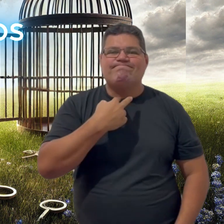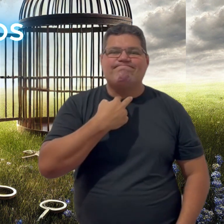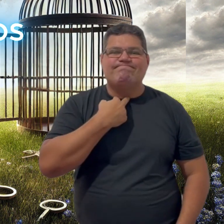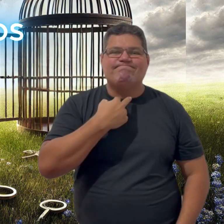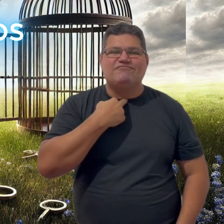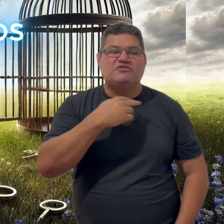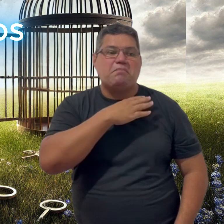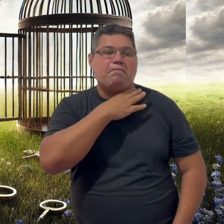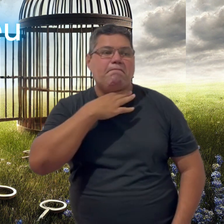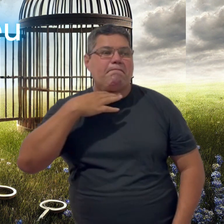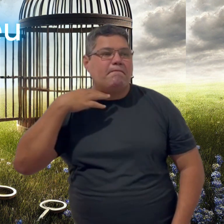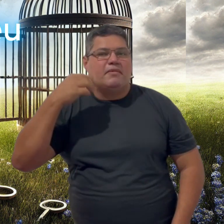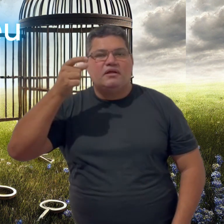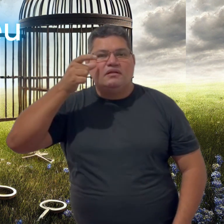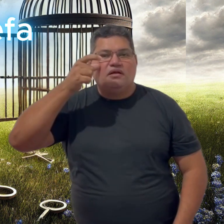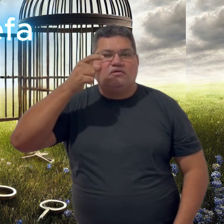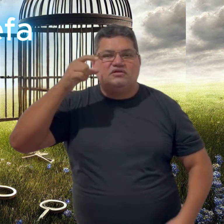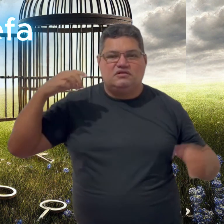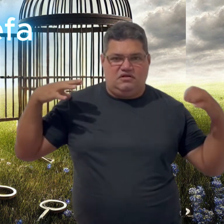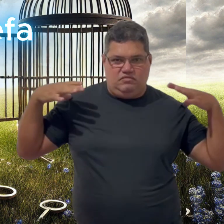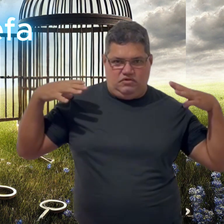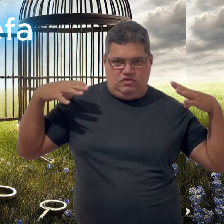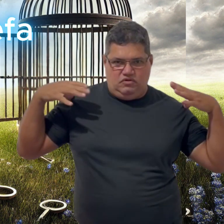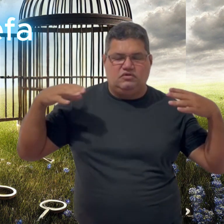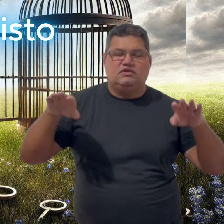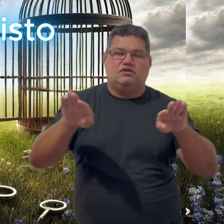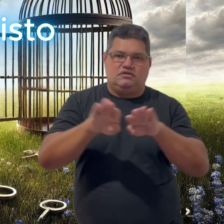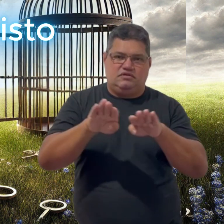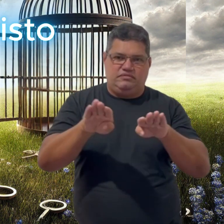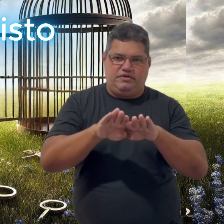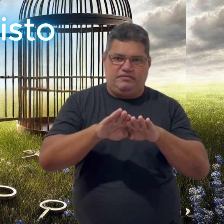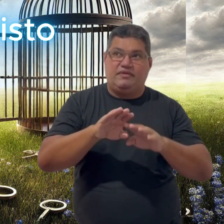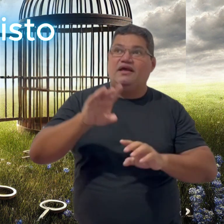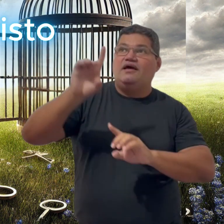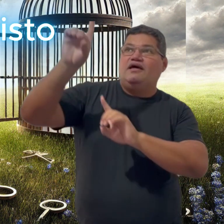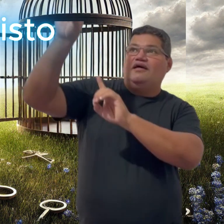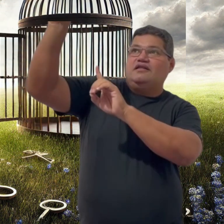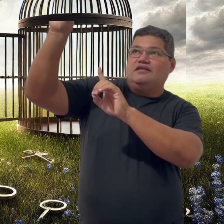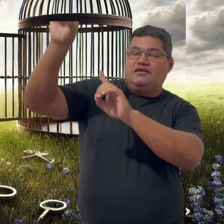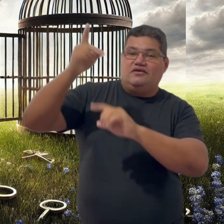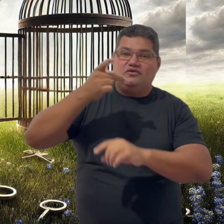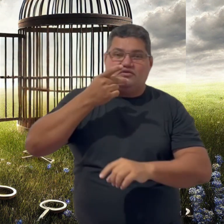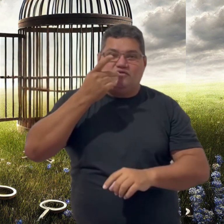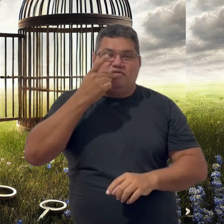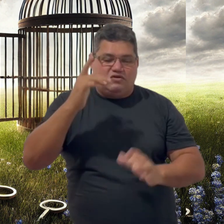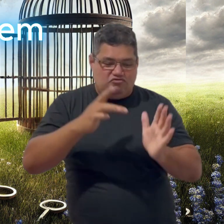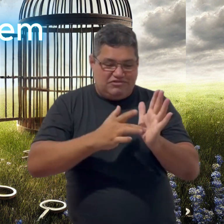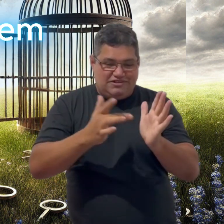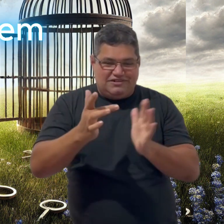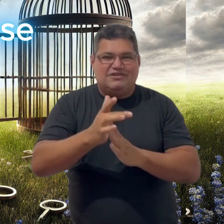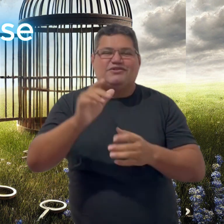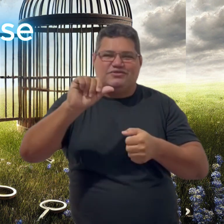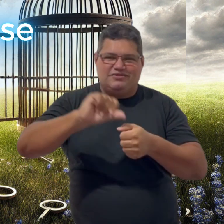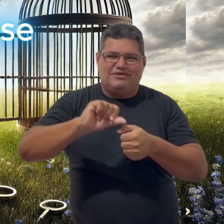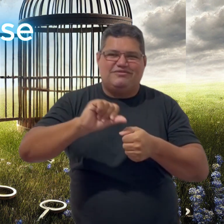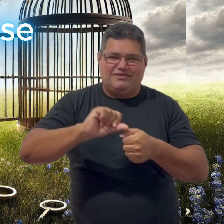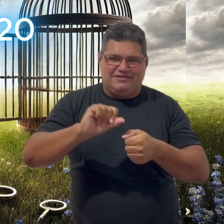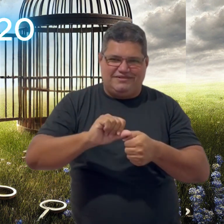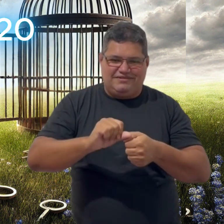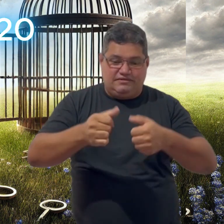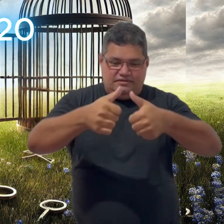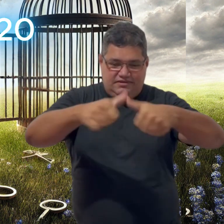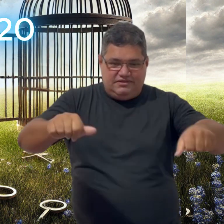seus demônios. Deus deu essa tarefa a Jesus Cristo. Isso está em